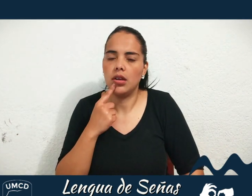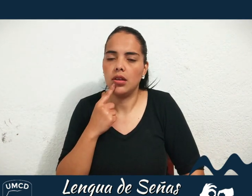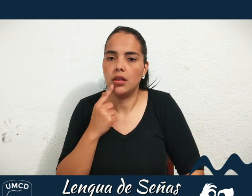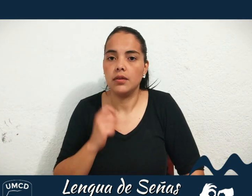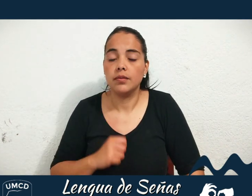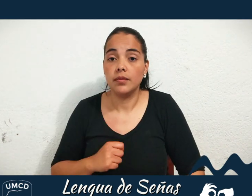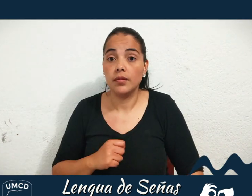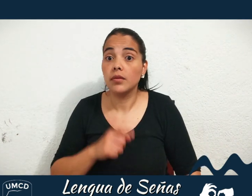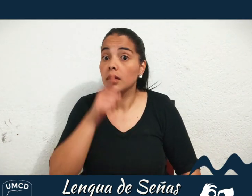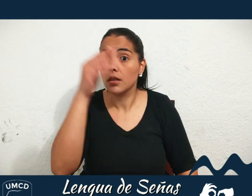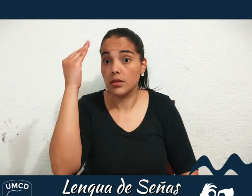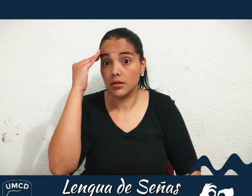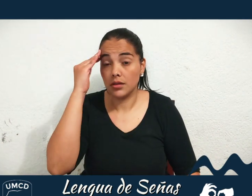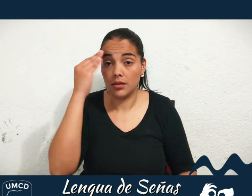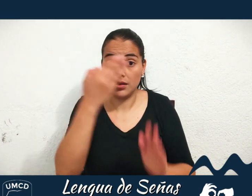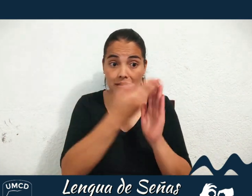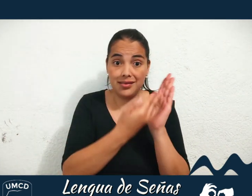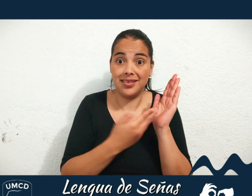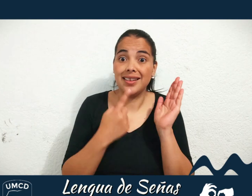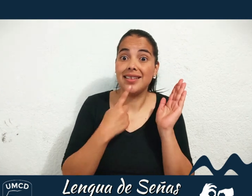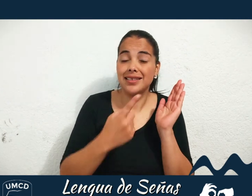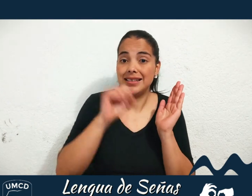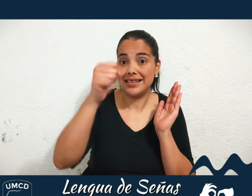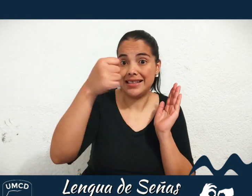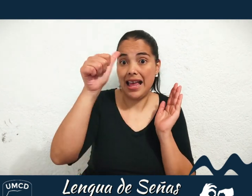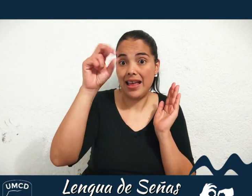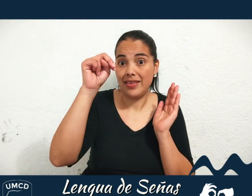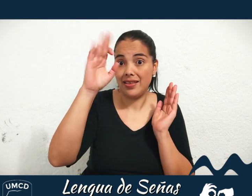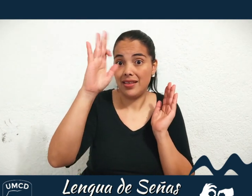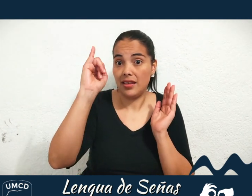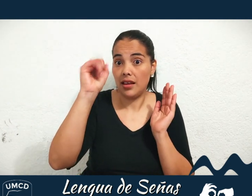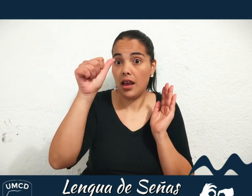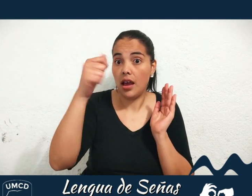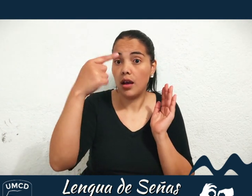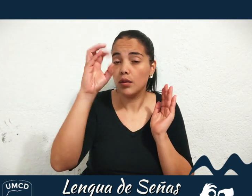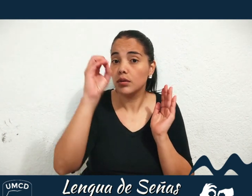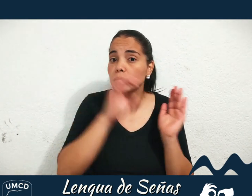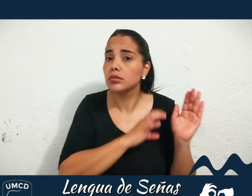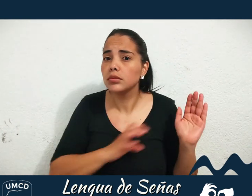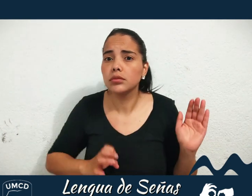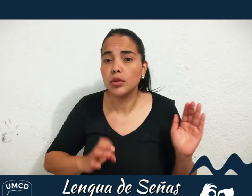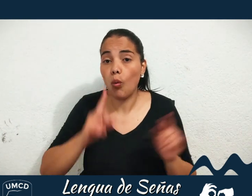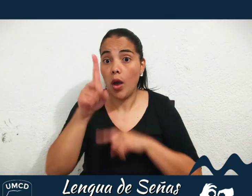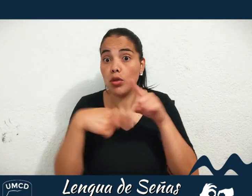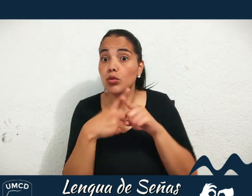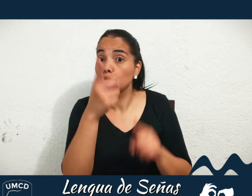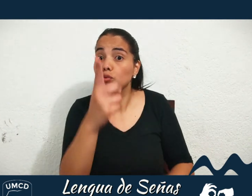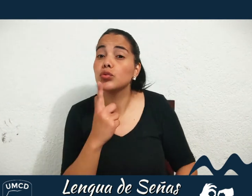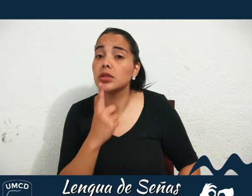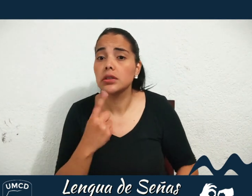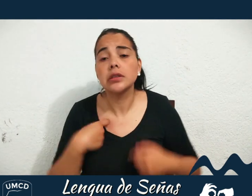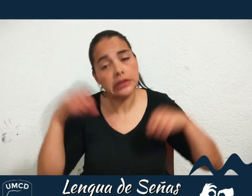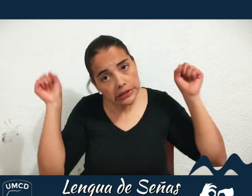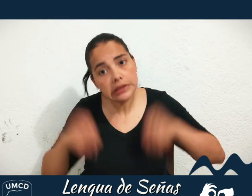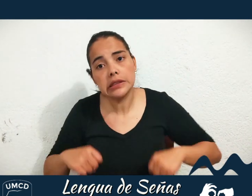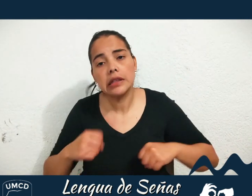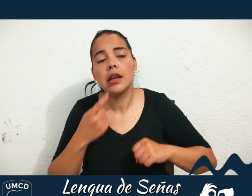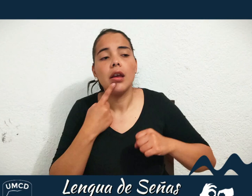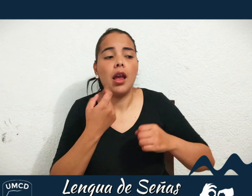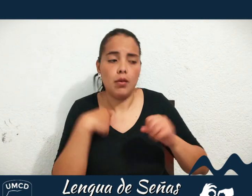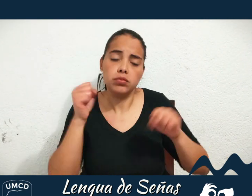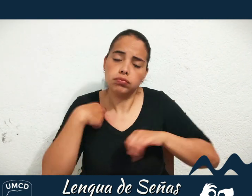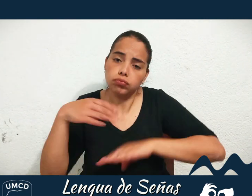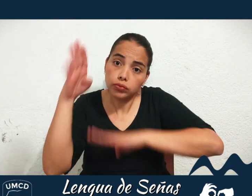con seriedad. Santiago en su carta nos dice de que nuestro sí sea sí y nuestro no sea no. Cuando nosotros